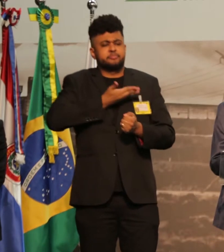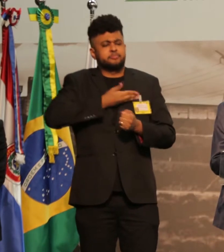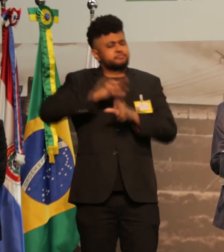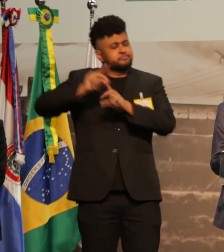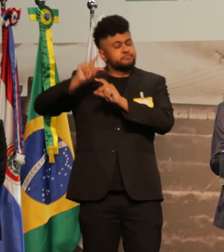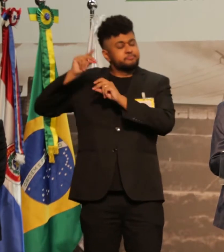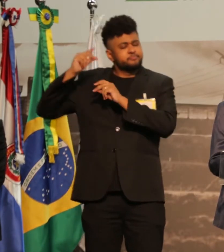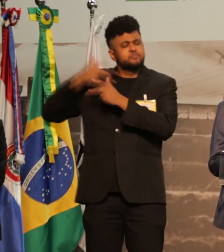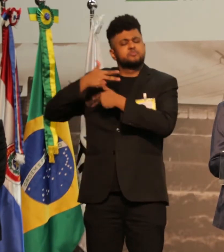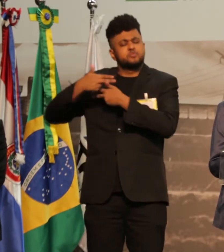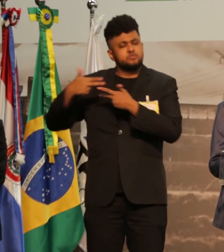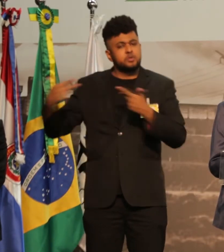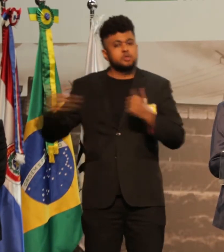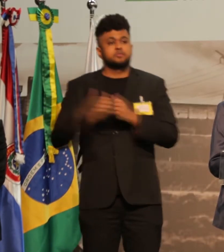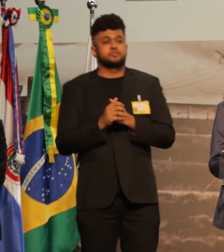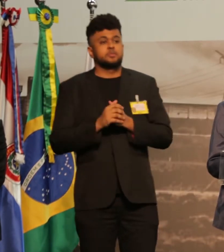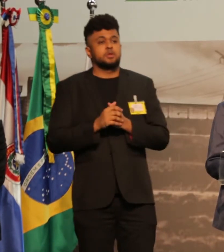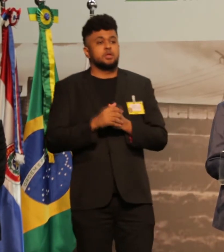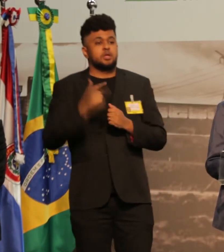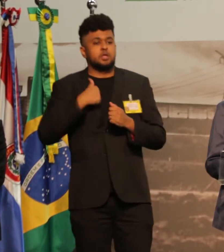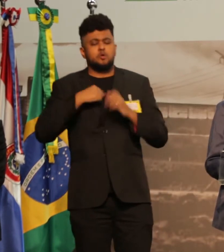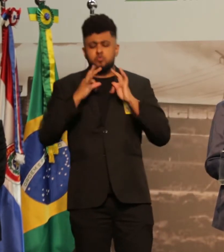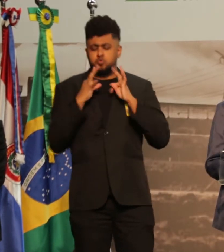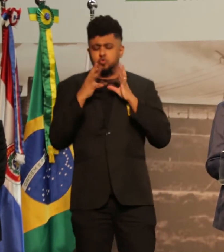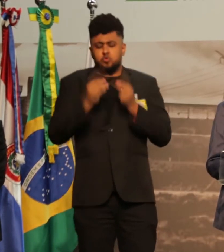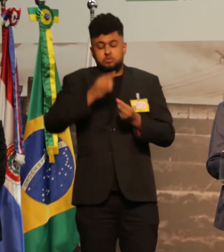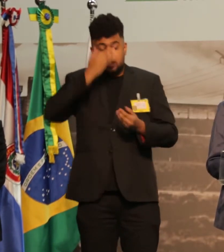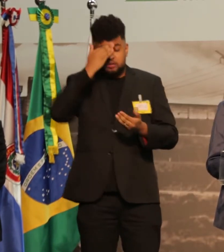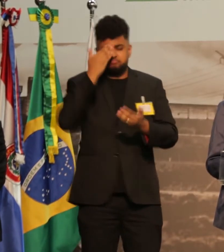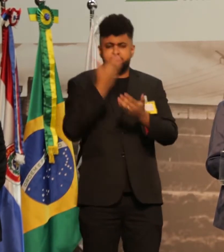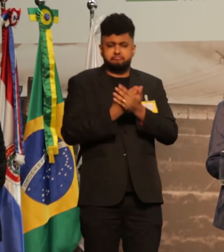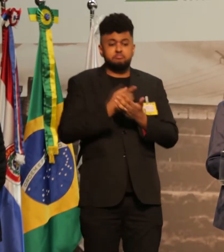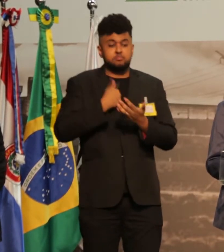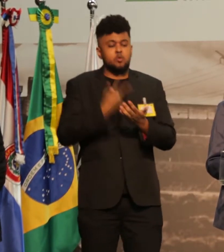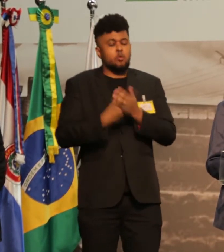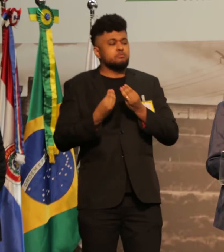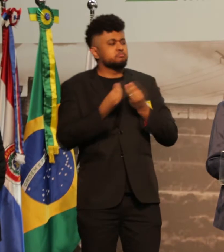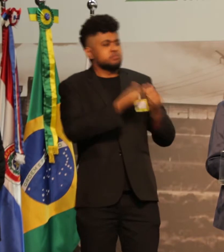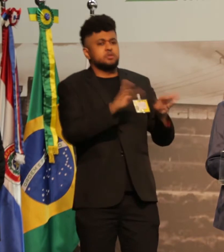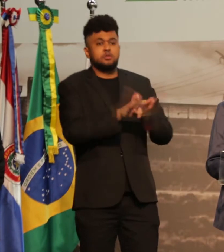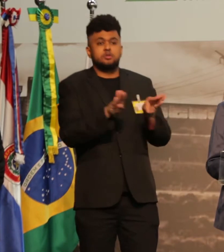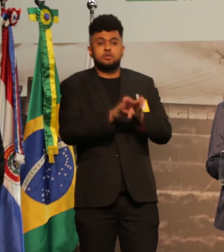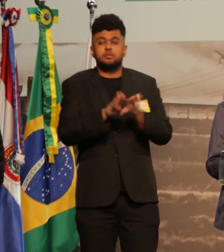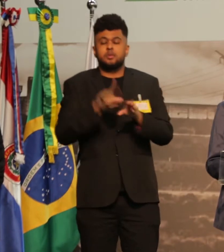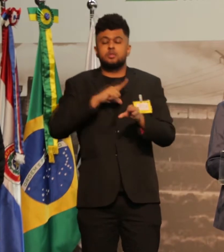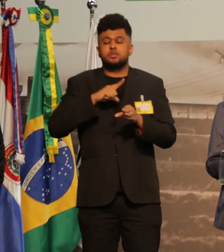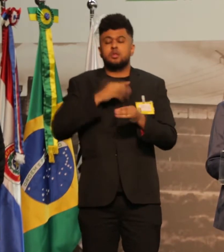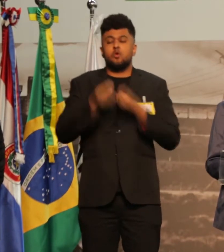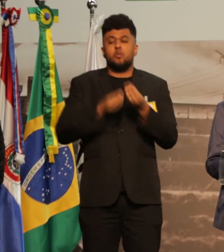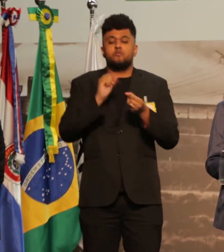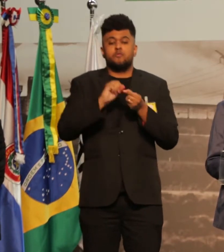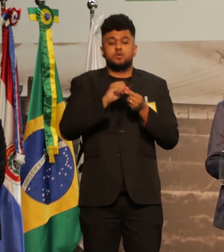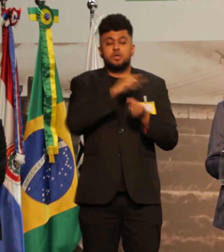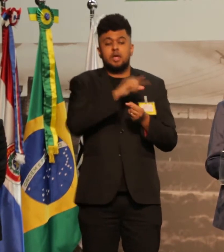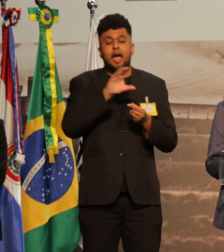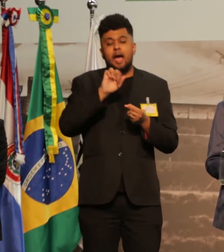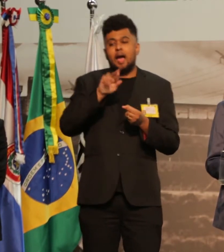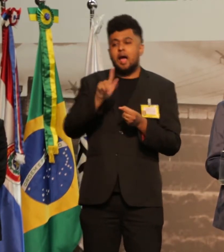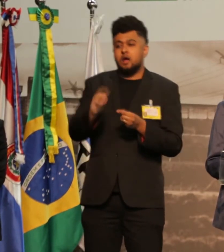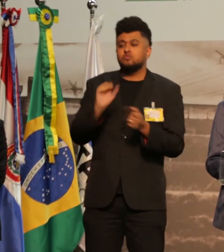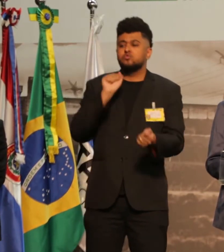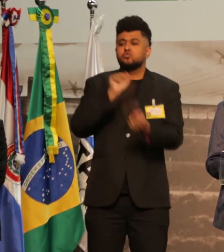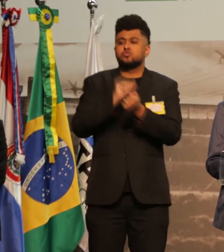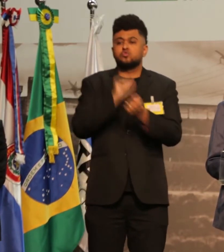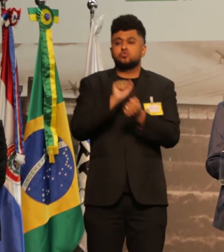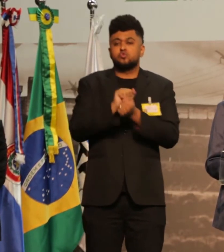outras jornadas, a quem hipoteco minha total confiança e votos de pleno êxito no honroso cargo,